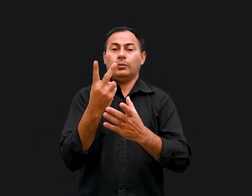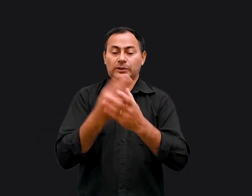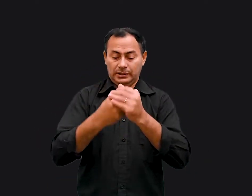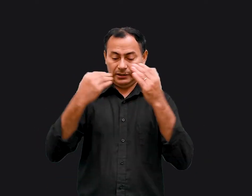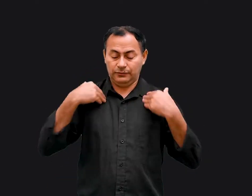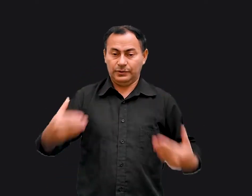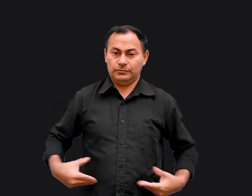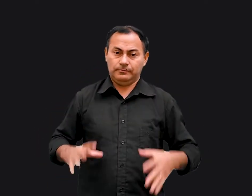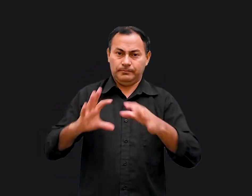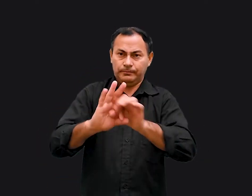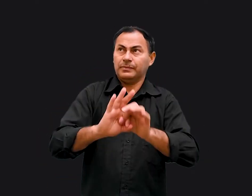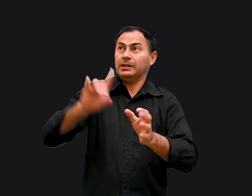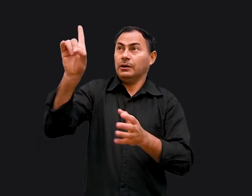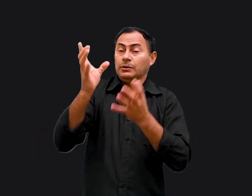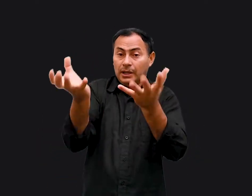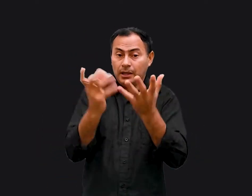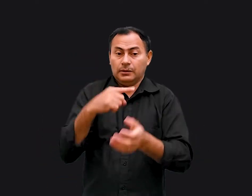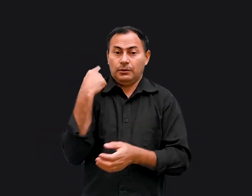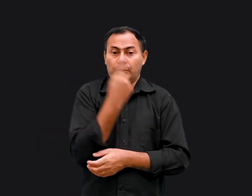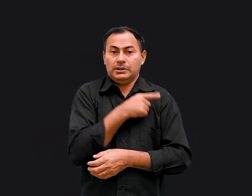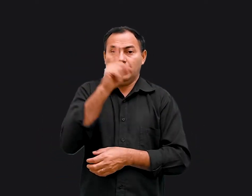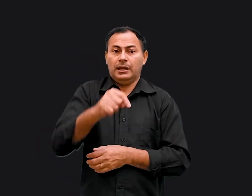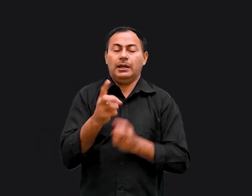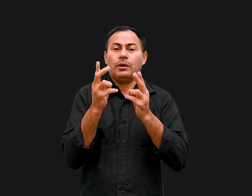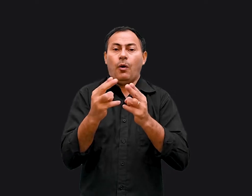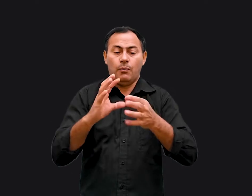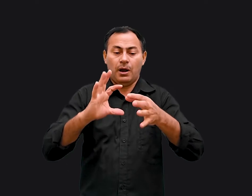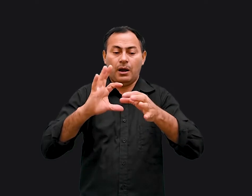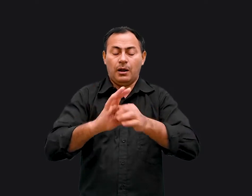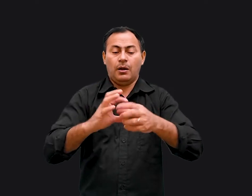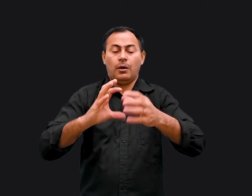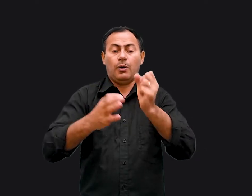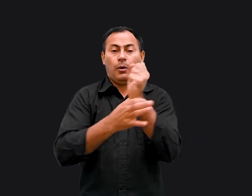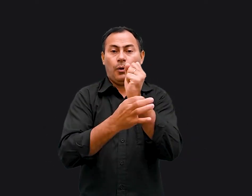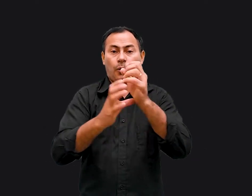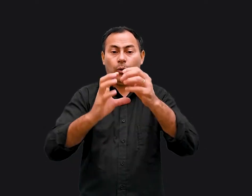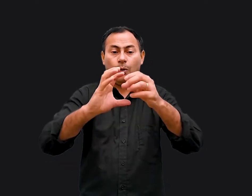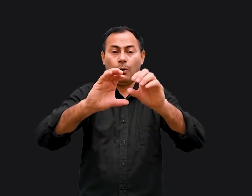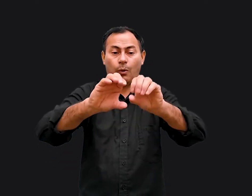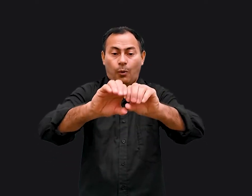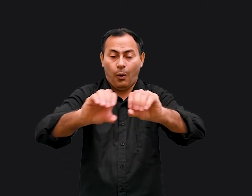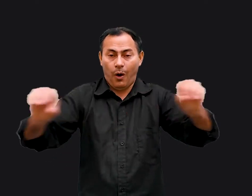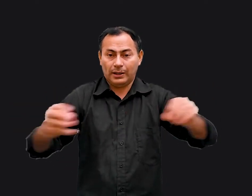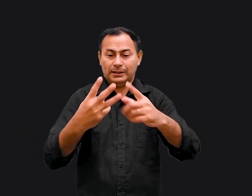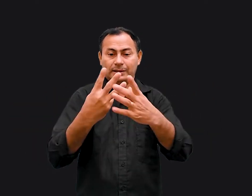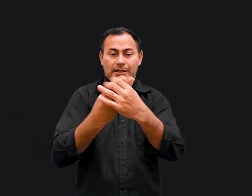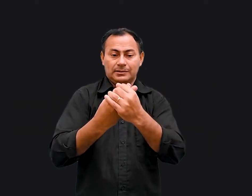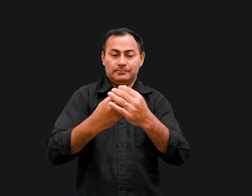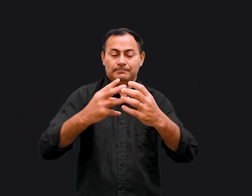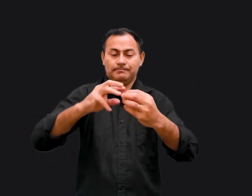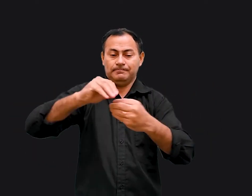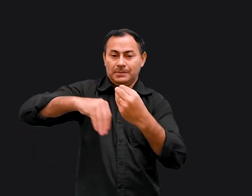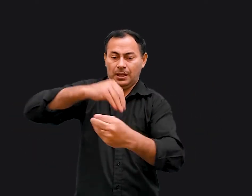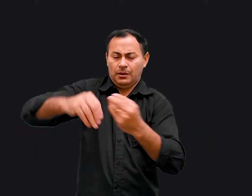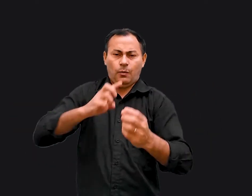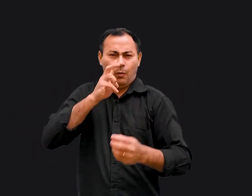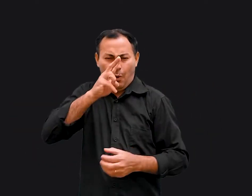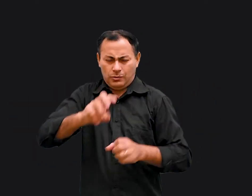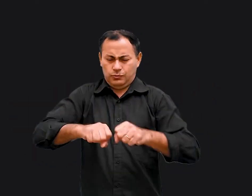física. Deus pretendia que nós fôssemos como uma corda de 3 pernas, ou um cabo com 3 tranças, que não se parte